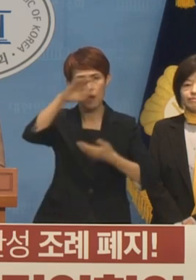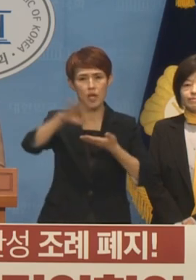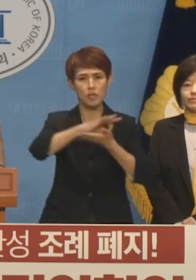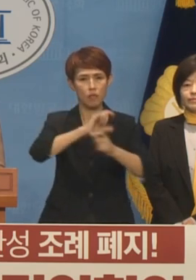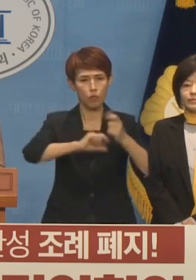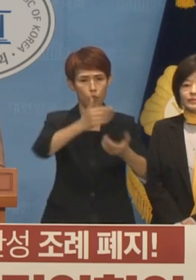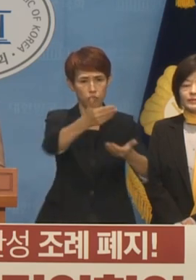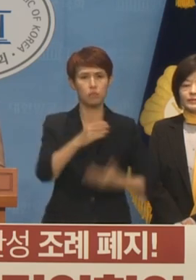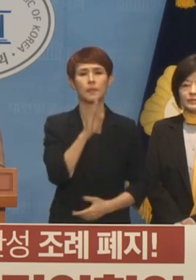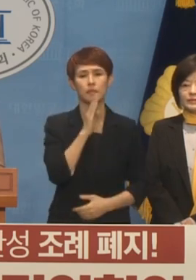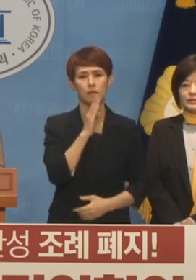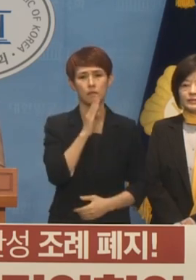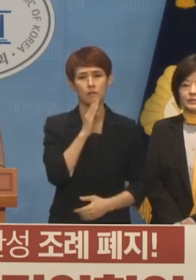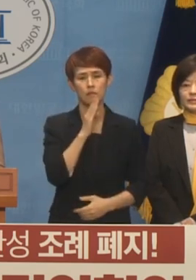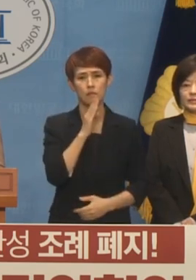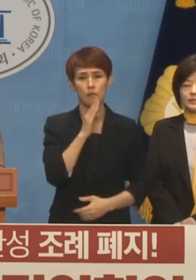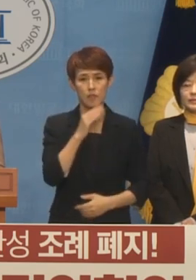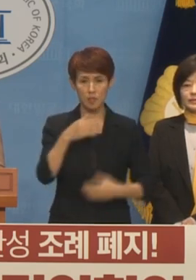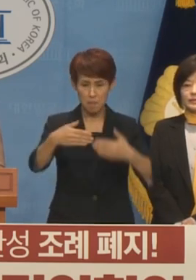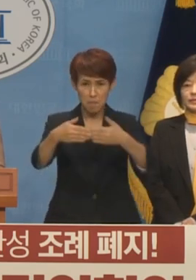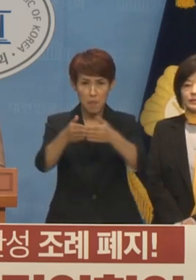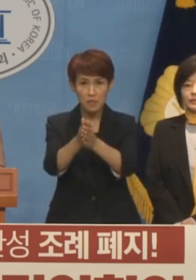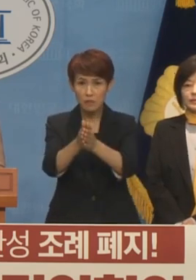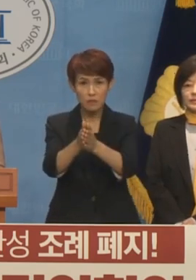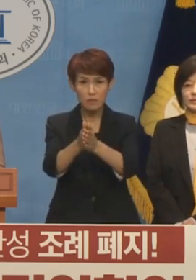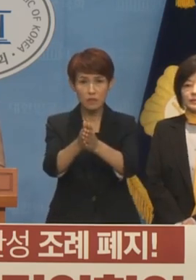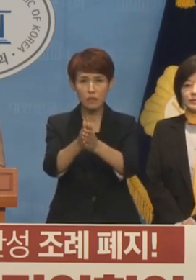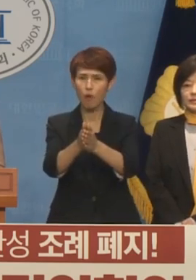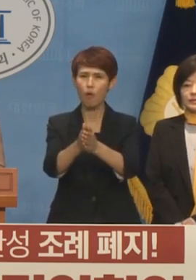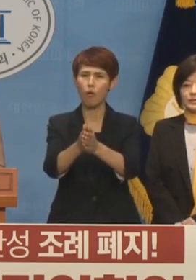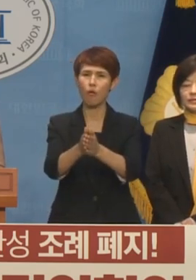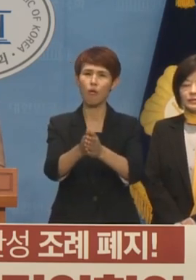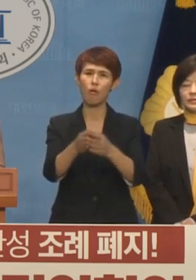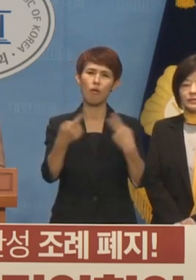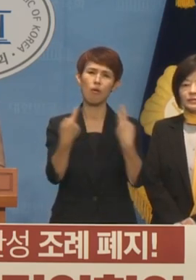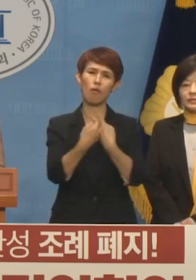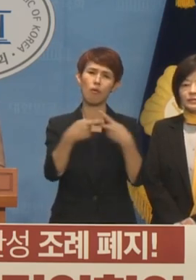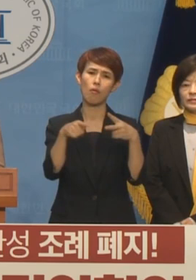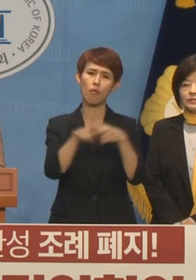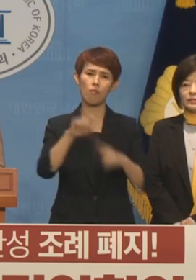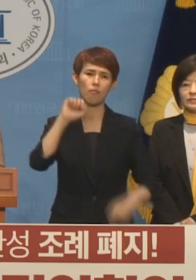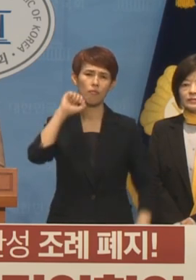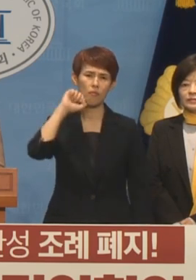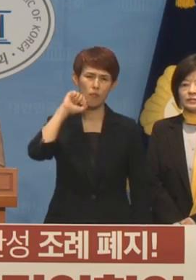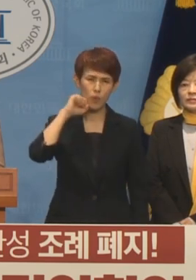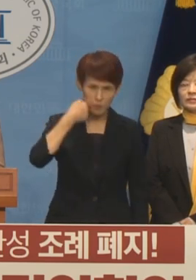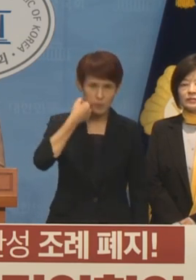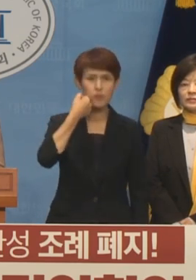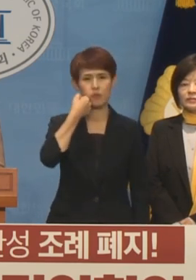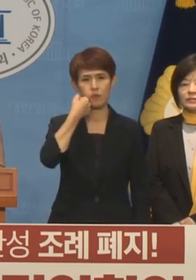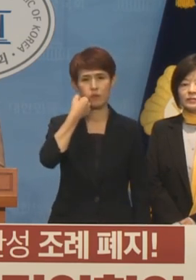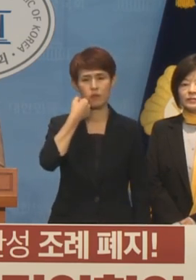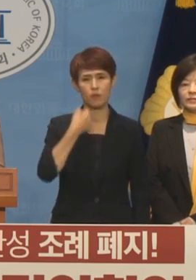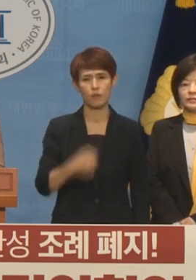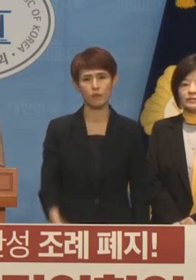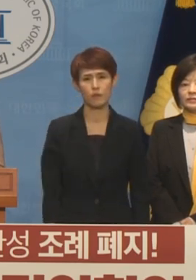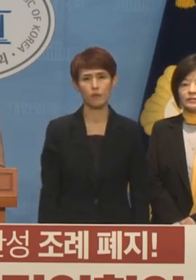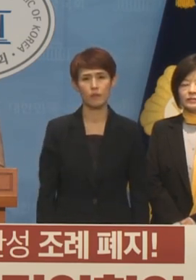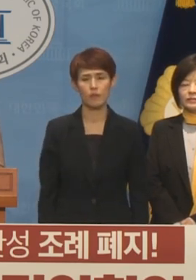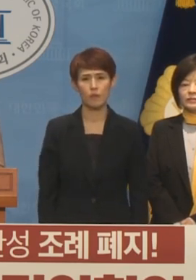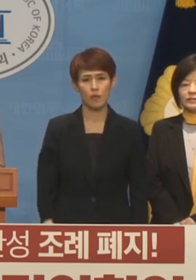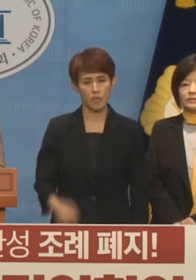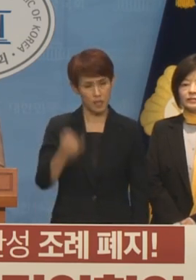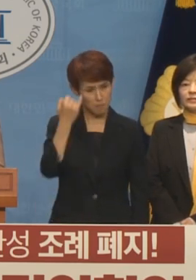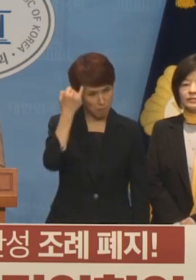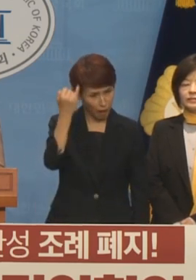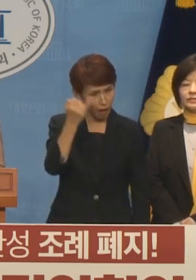되는 것이지 아예 이거를 폐지한다는 것은 도저히 납득하기 어려운 그런 행태라고 생각을 합니다. 그 발상이